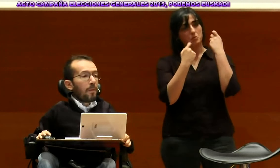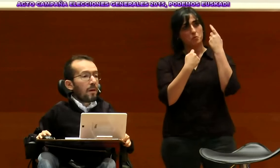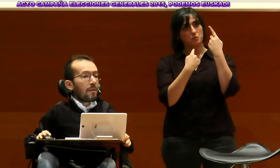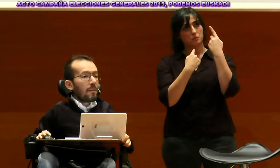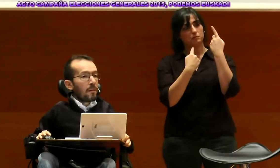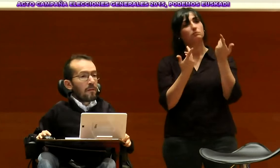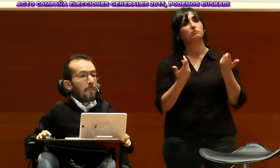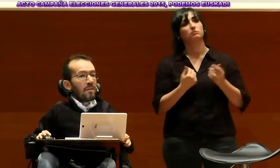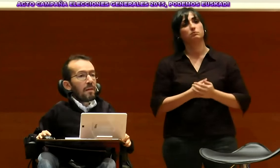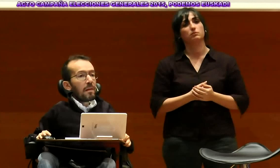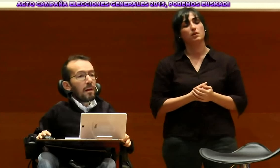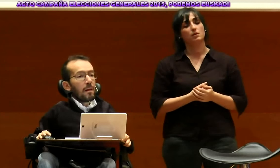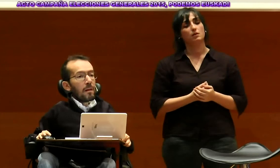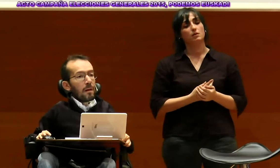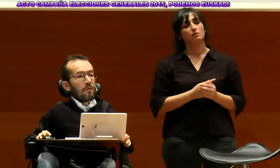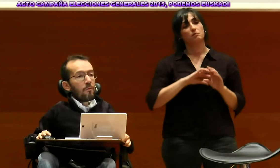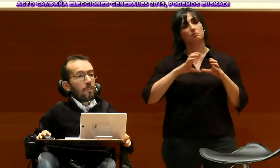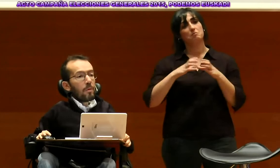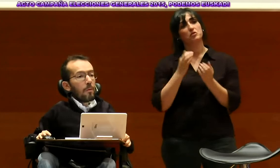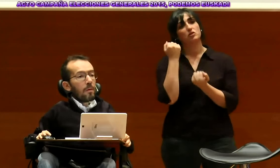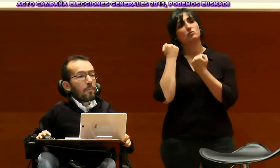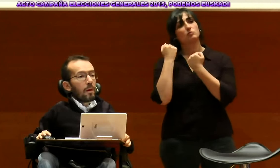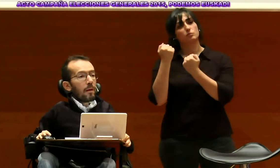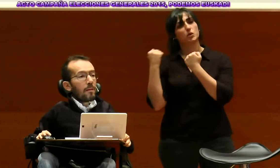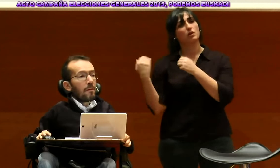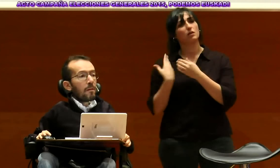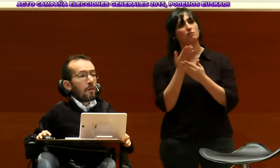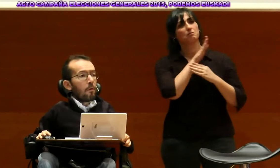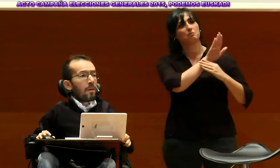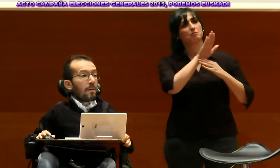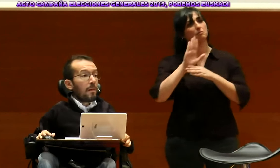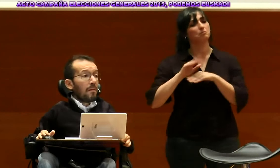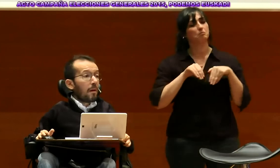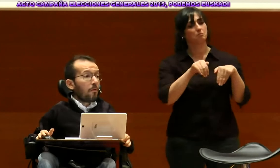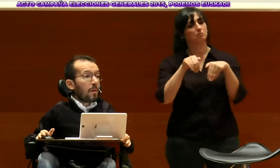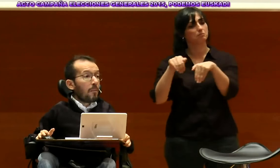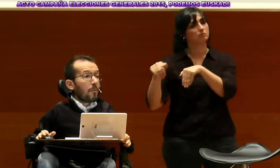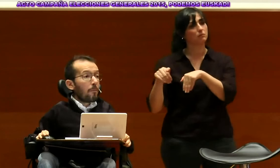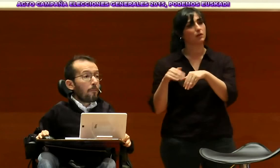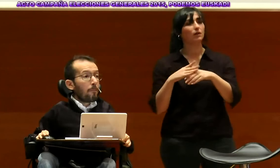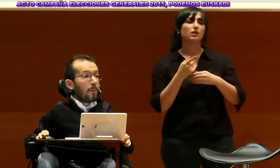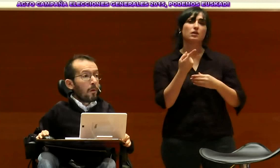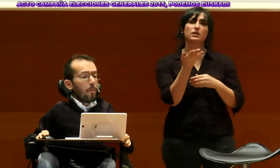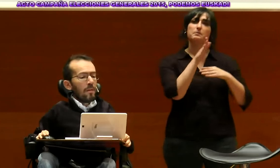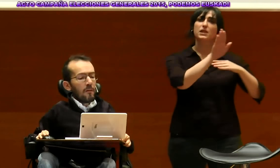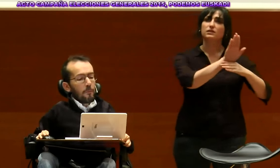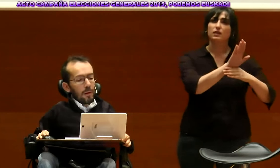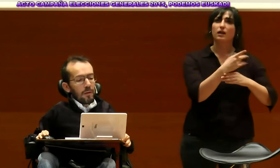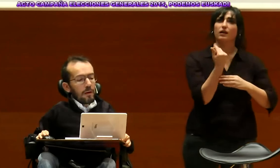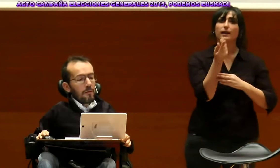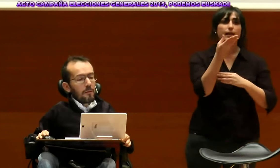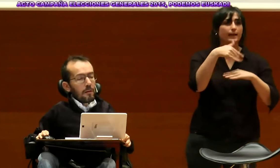cuántas fuerzas se presentan que sus diputados y diputadas cobren 3 salarios mínimos,